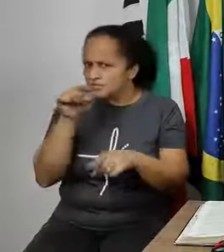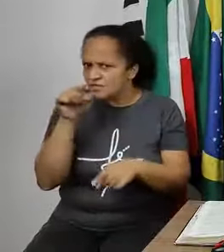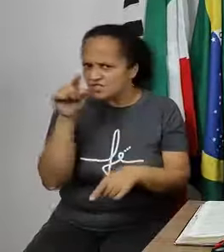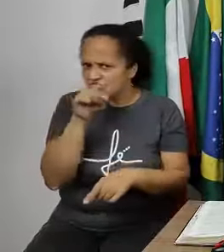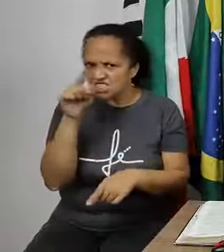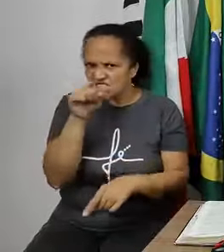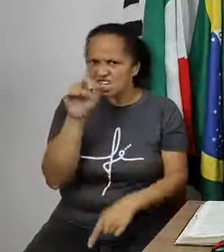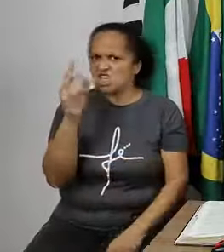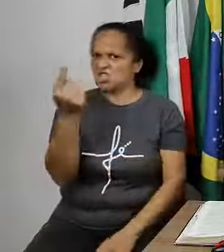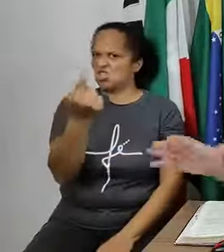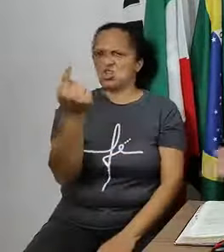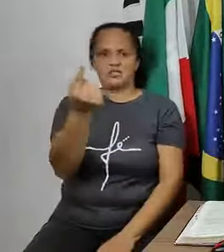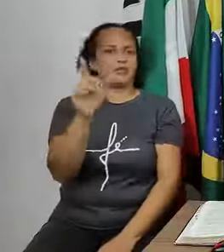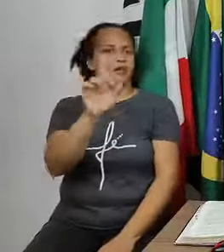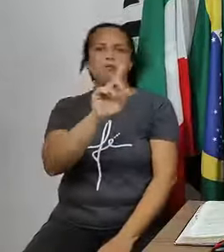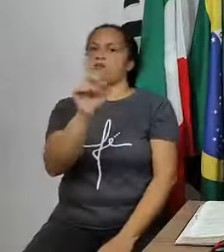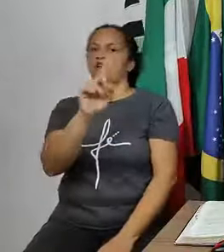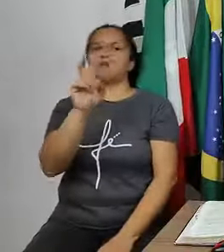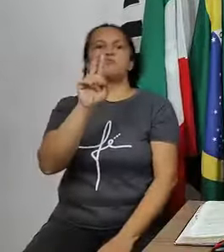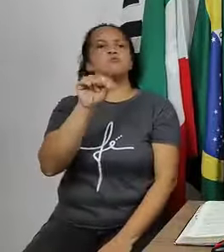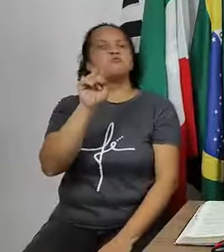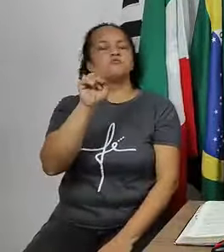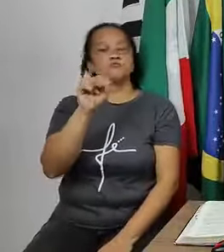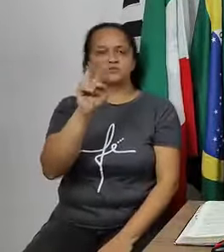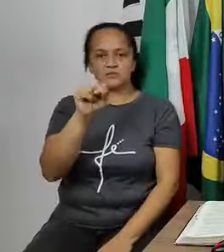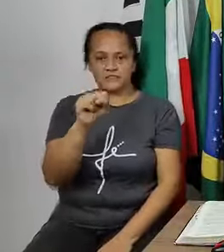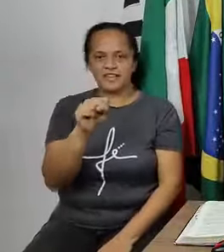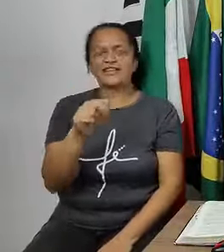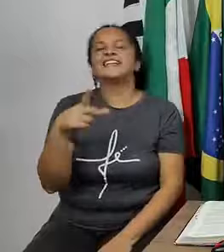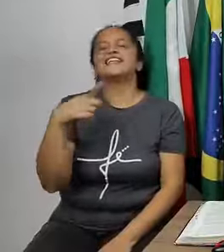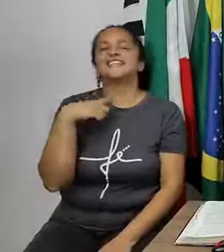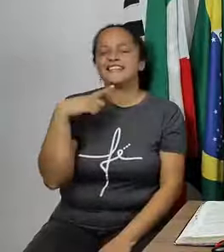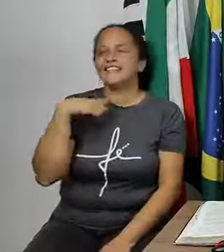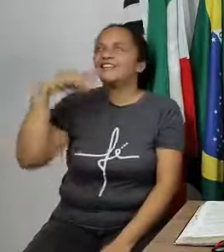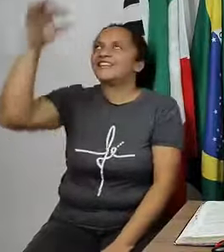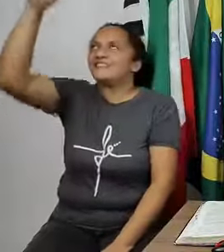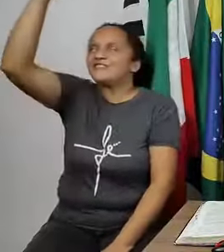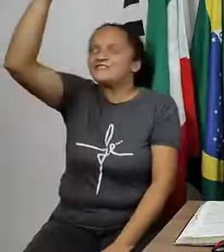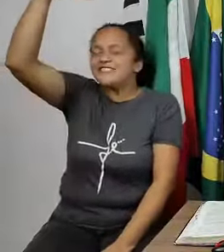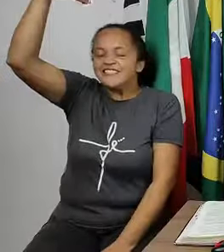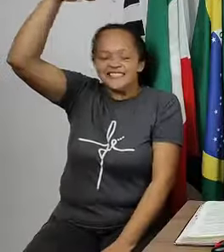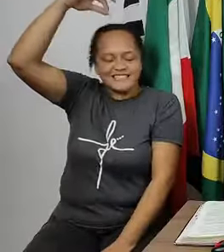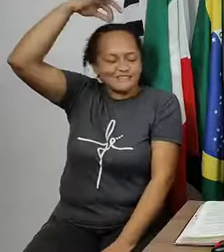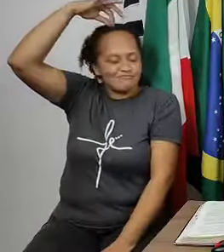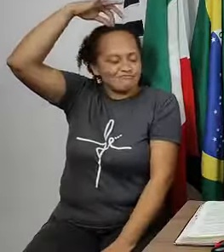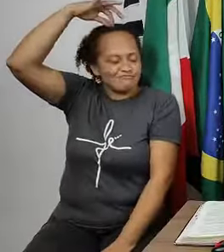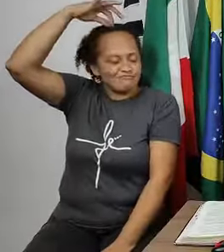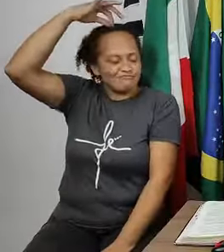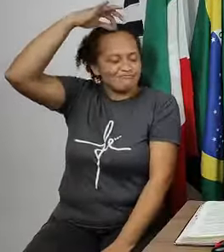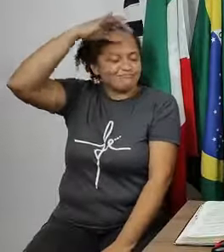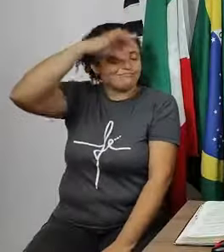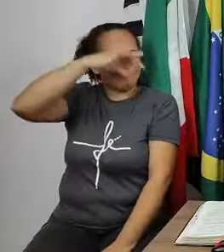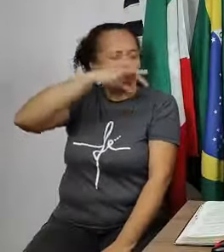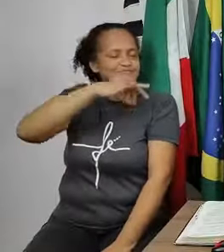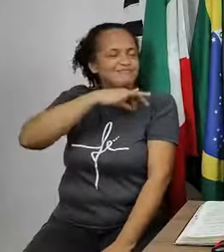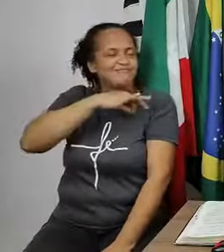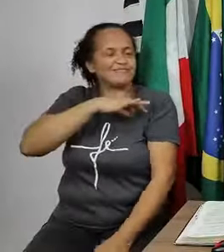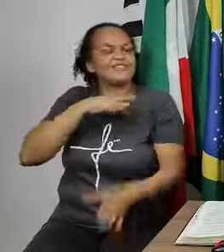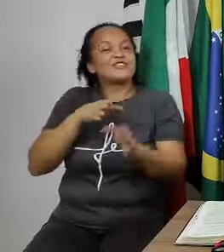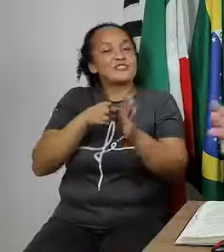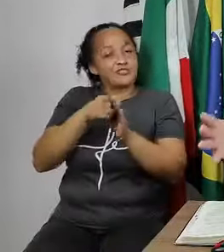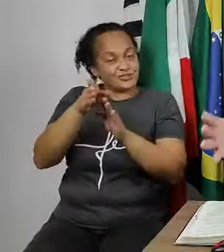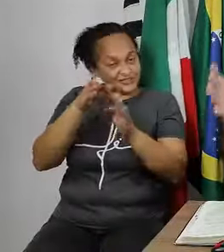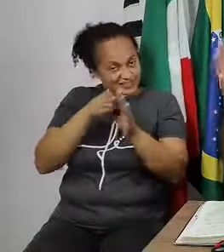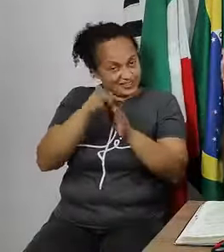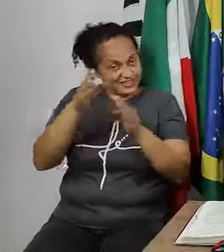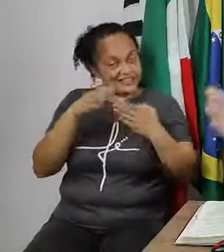não vou deixar vocês sozinhos. Eu vou enviar o Consolador, o Espírito da verdade, que